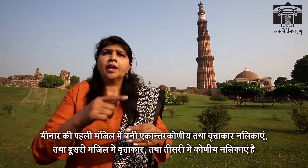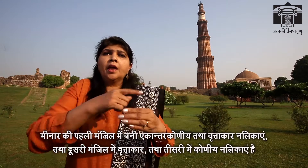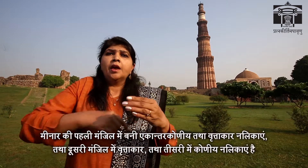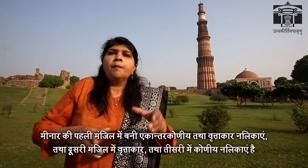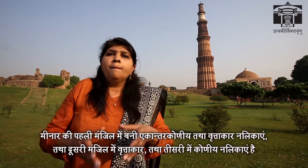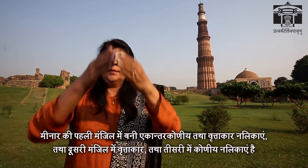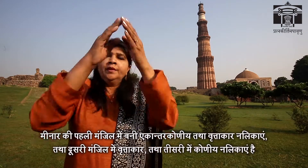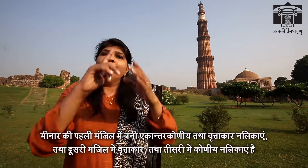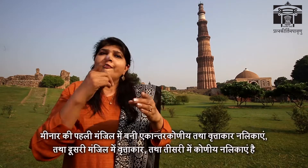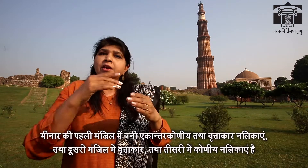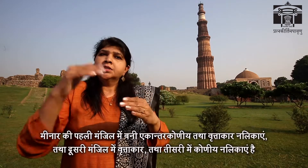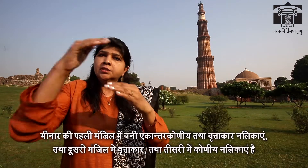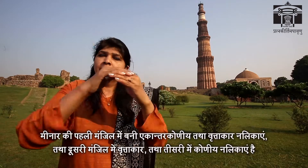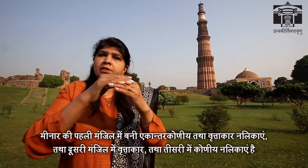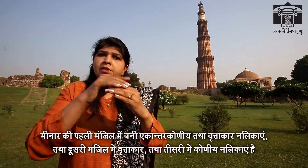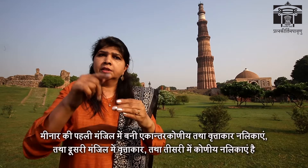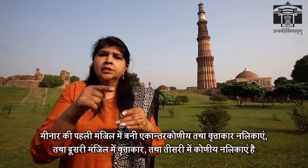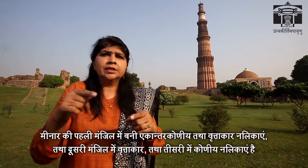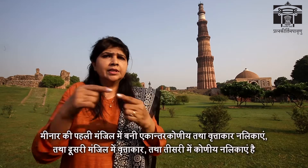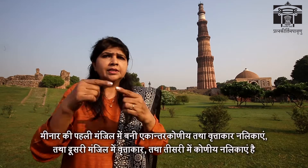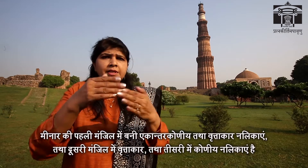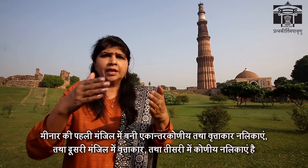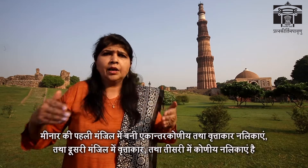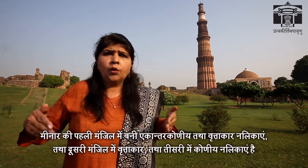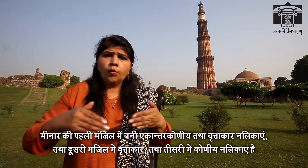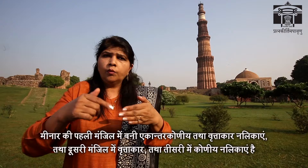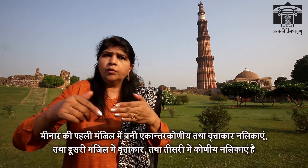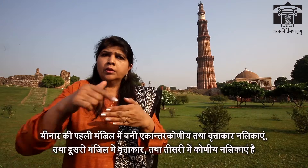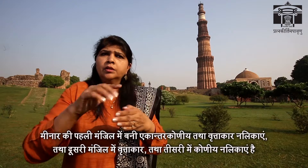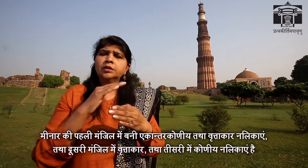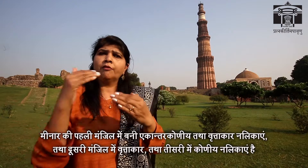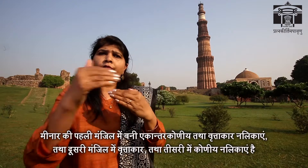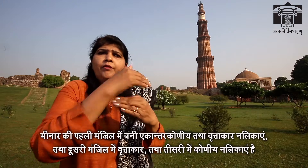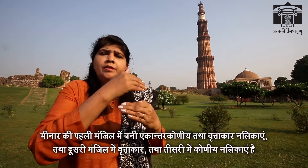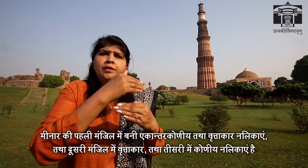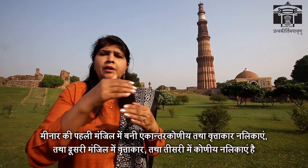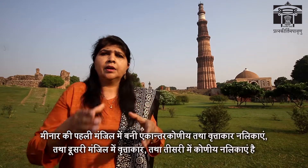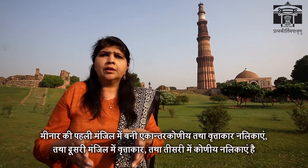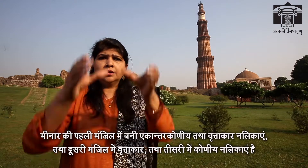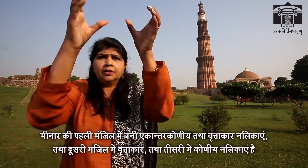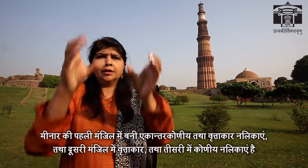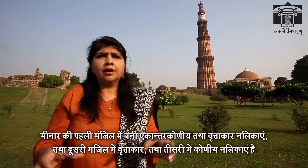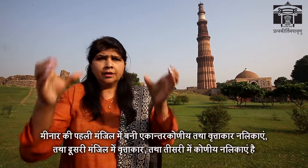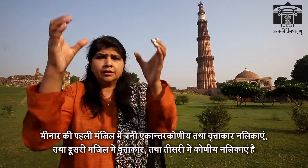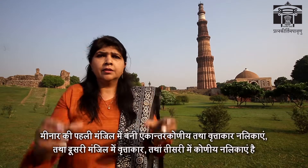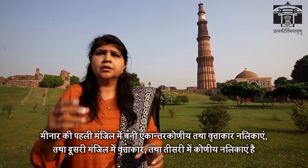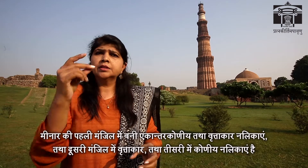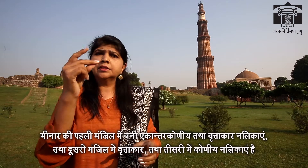मीनार की पहली मंजिल में बनी एकांतर कोणीय तथा वृत्ताकार नलिकाएं तथा दूसरी मंजिल में